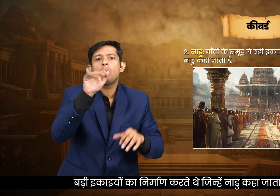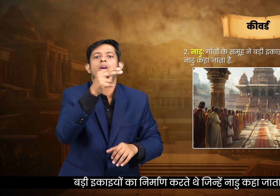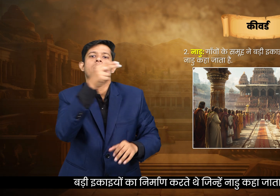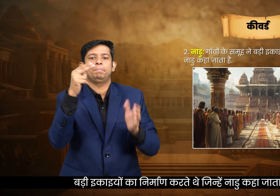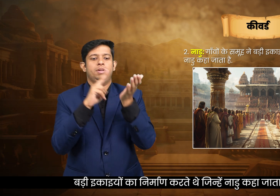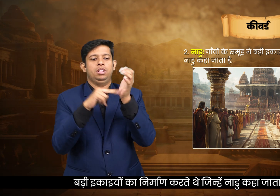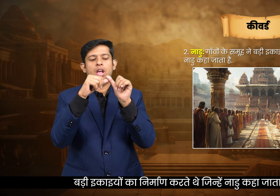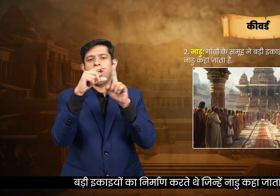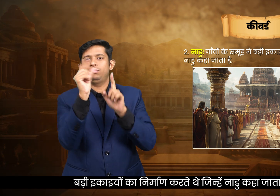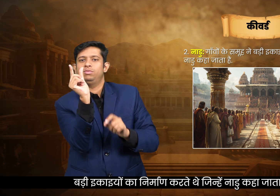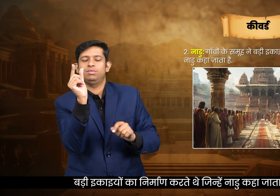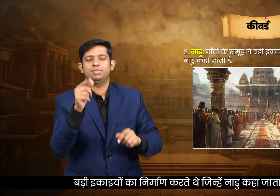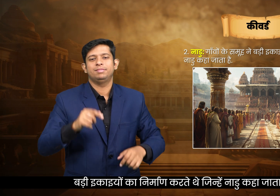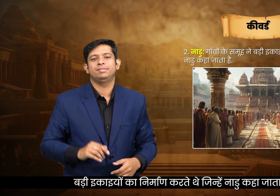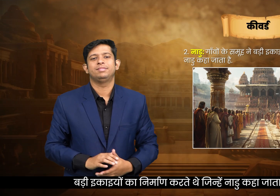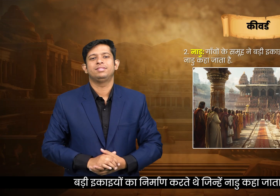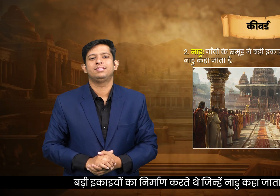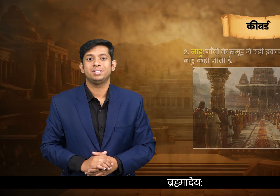कहा जाता था।